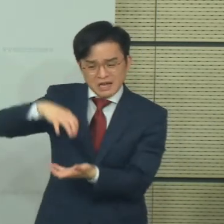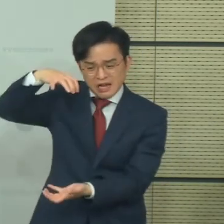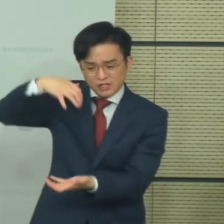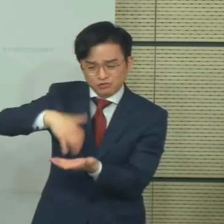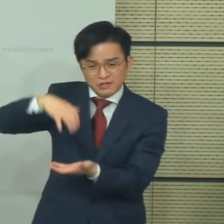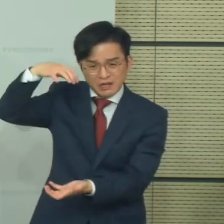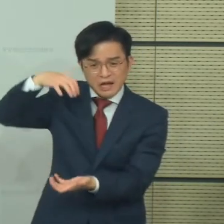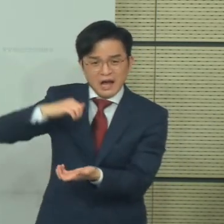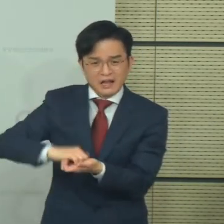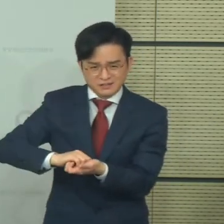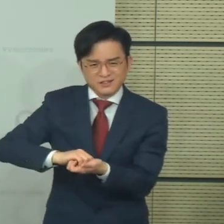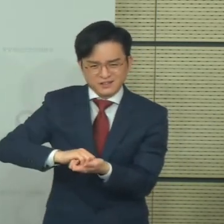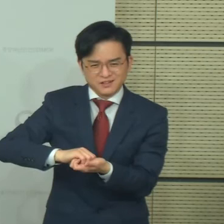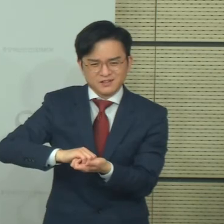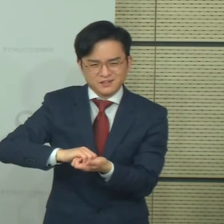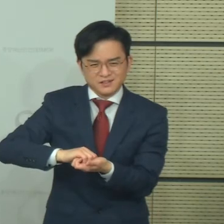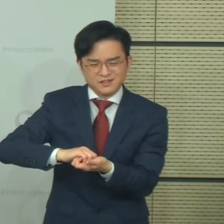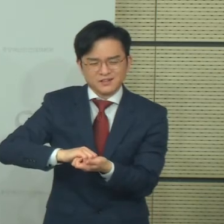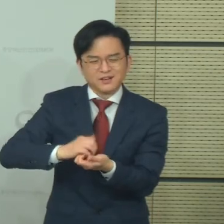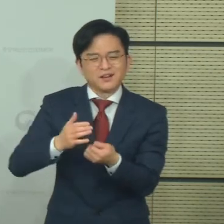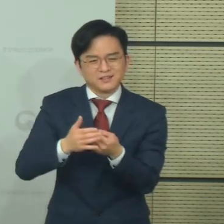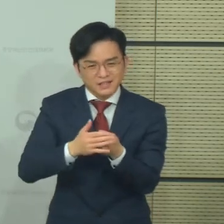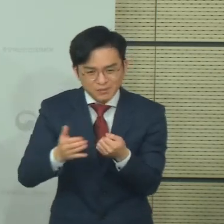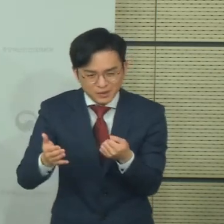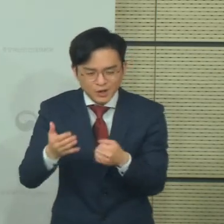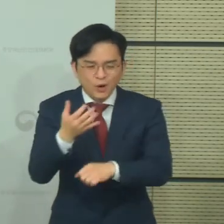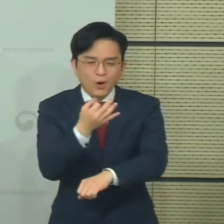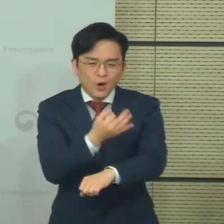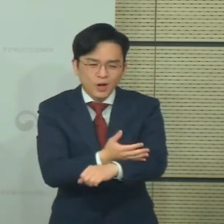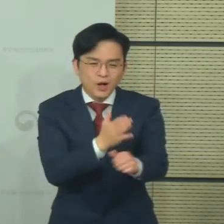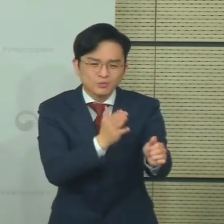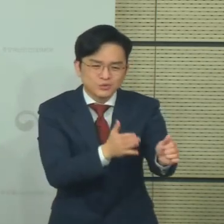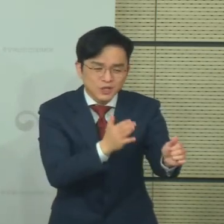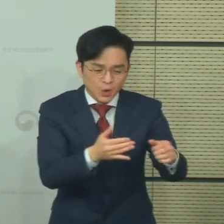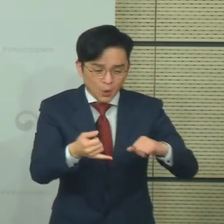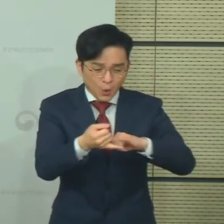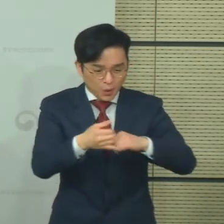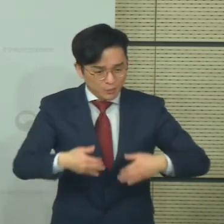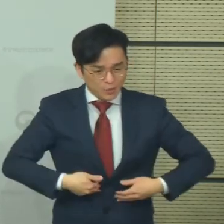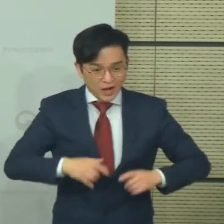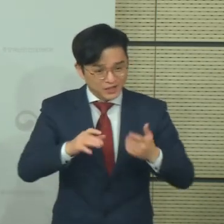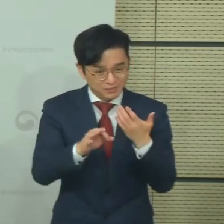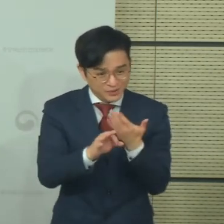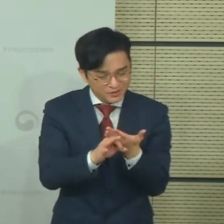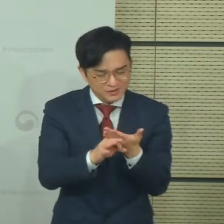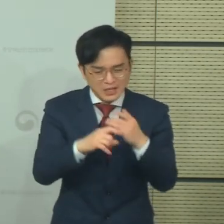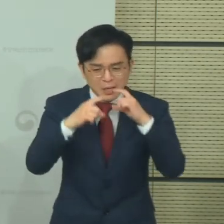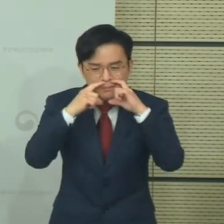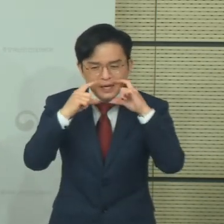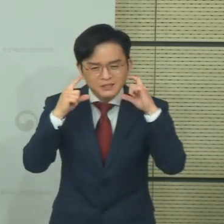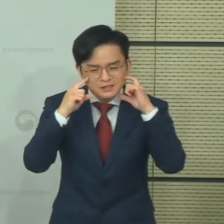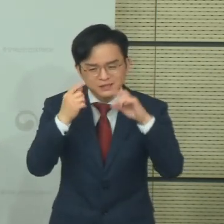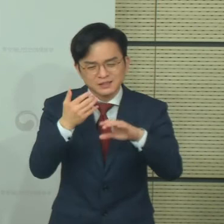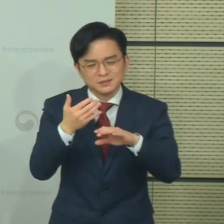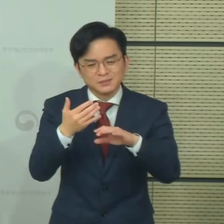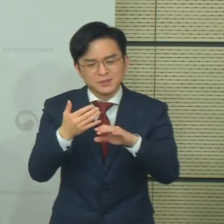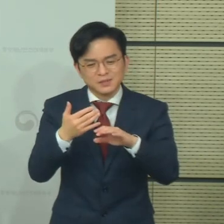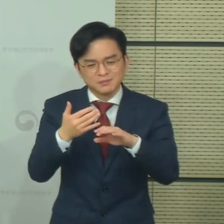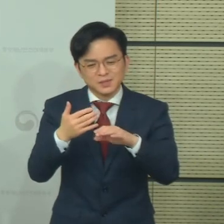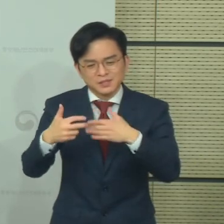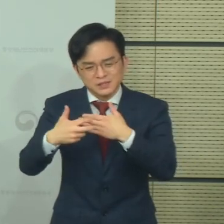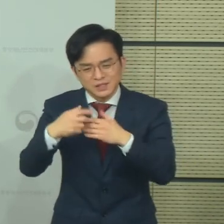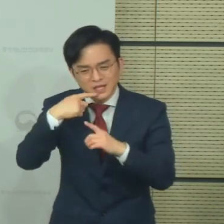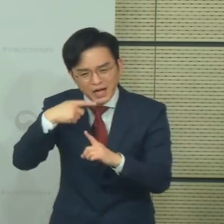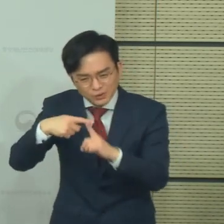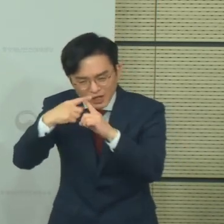필요할 부분들이 아니면 가급적 좀 자제하는 것을 좀 요청을 하고 있는 중입니다. 그리고 회의에 대해서도 마찬가지인데 회의는 지금